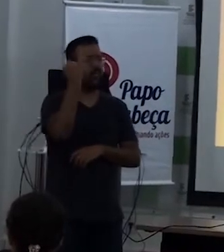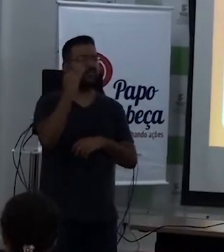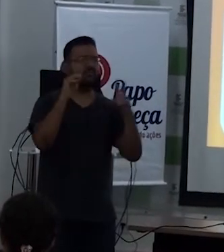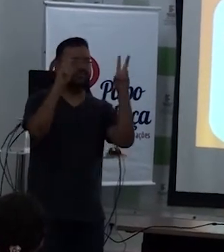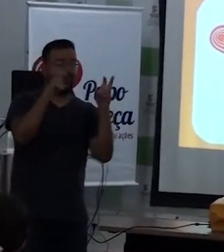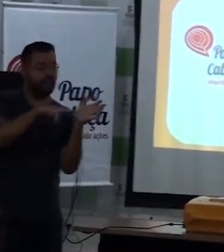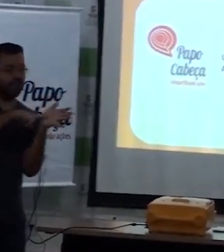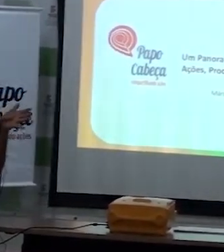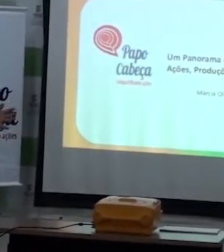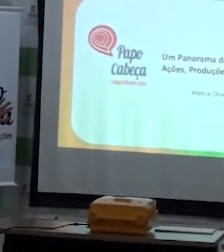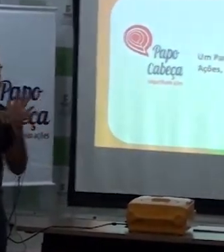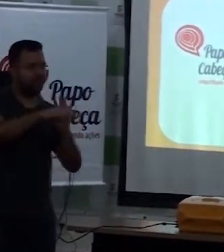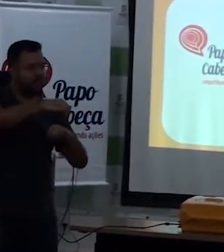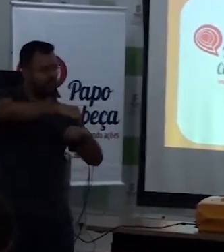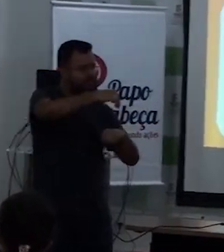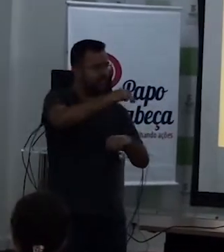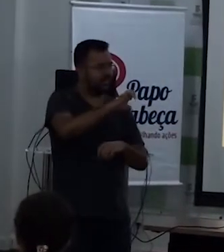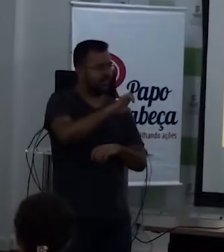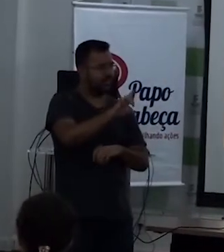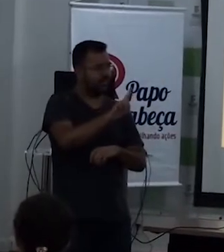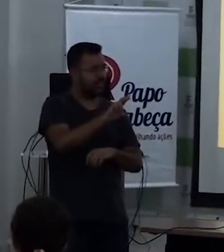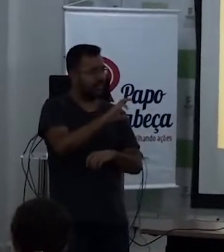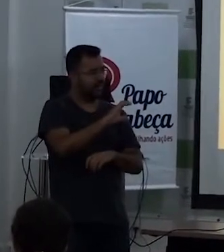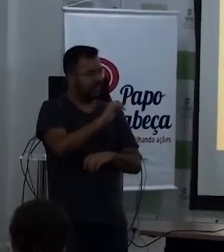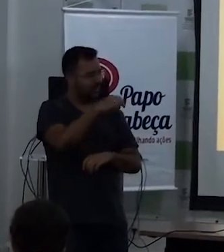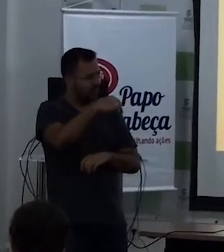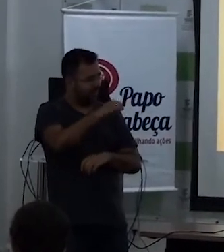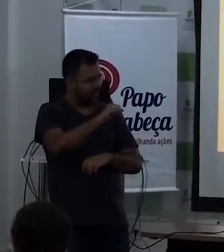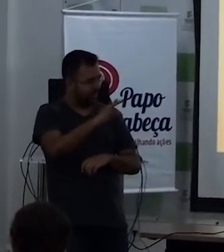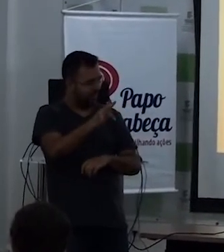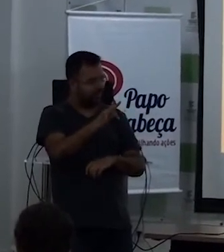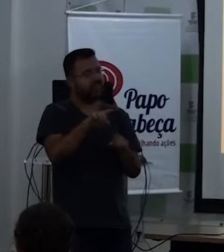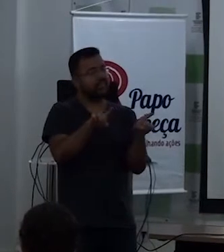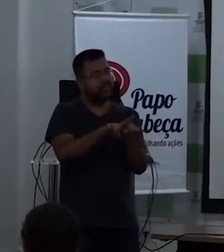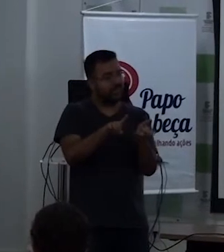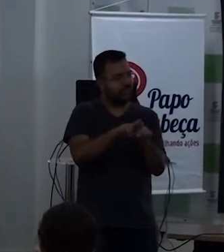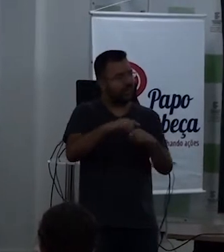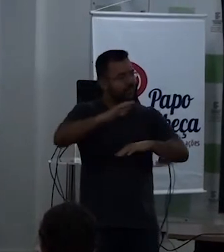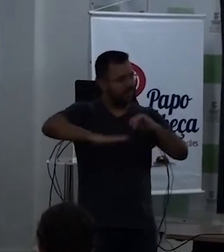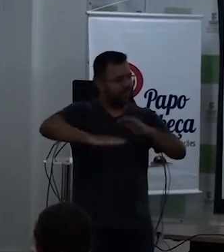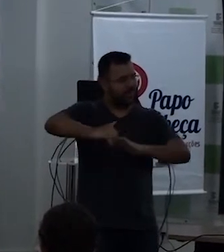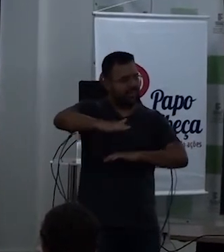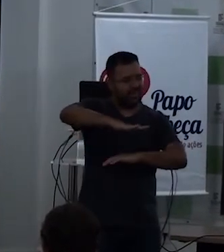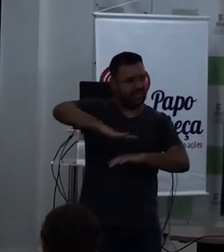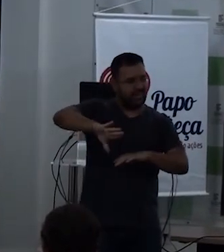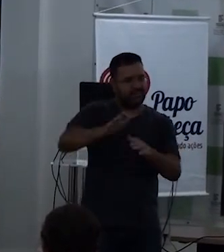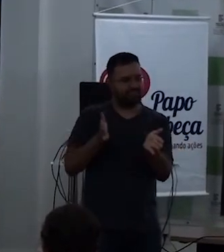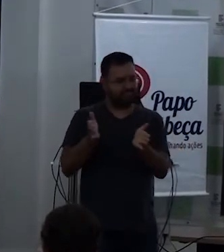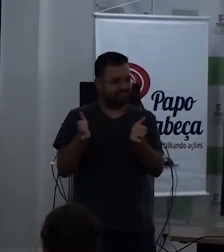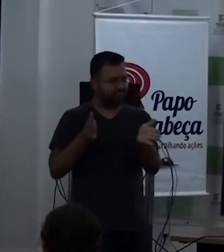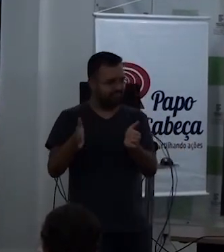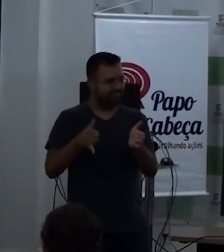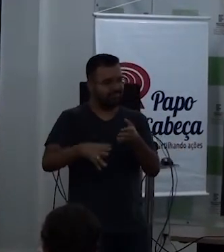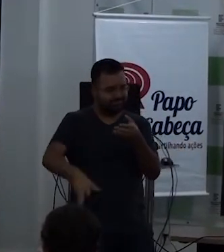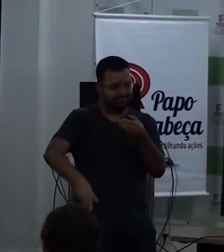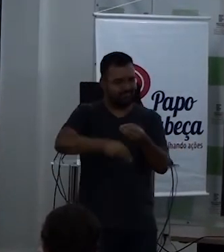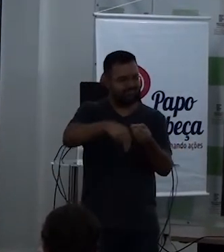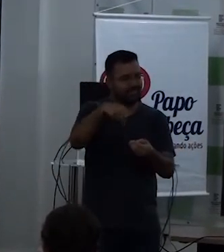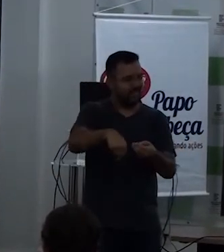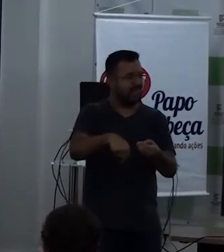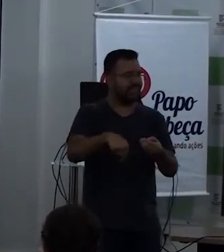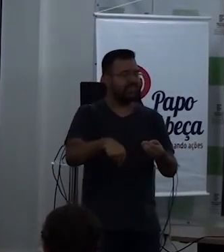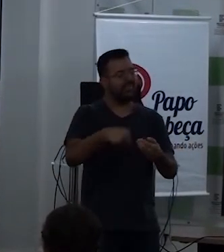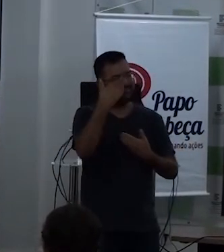do EPICIMAT, o pessoal da acessibilidade também teve uma grande colaboração aqui nos eventos do Papo Cabeça. Então aí a